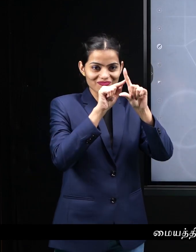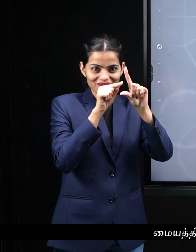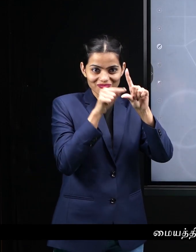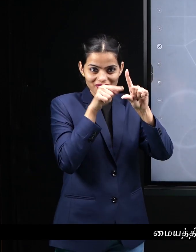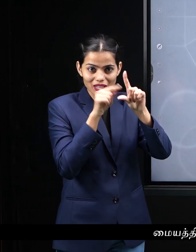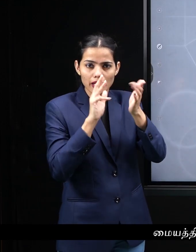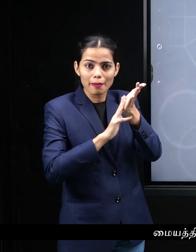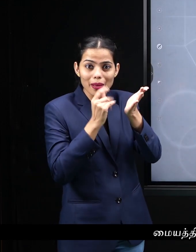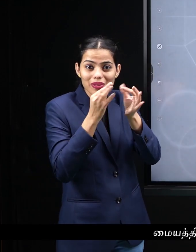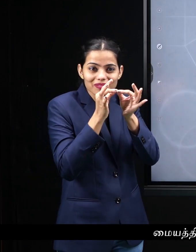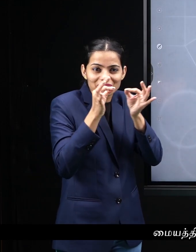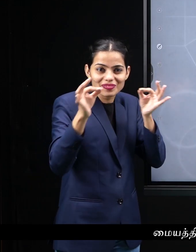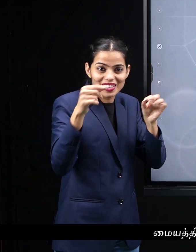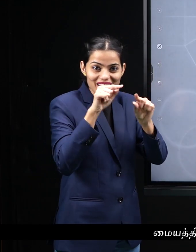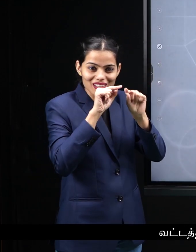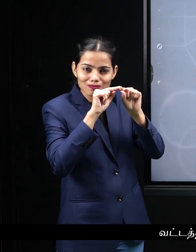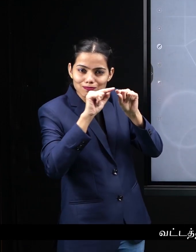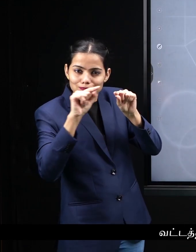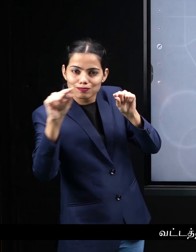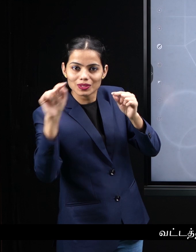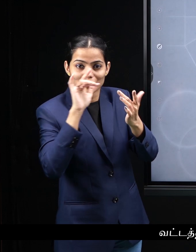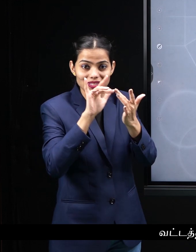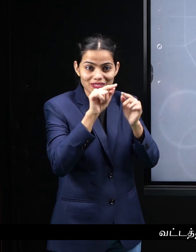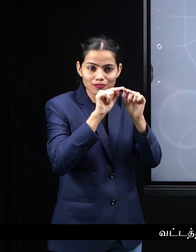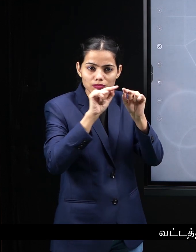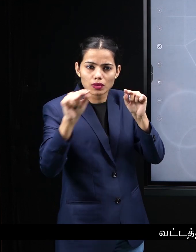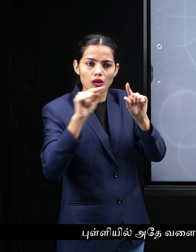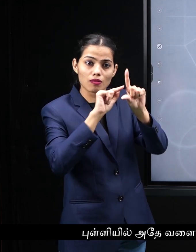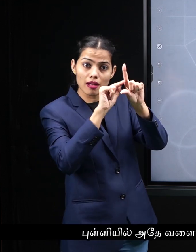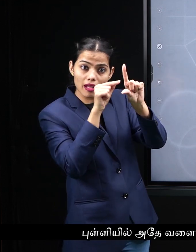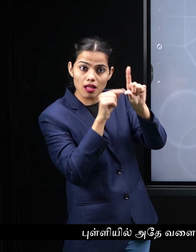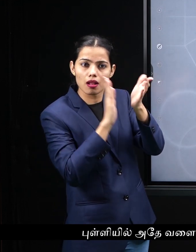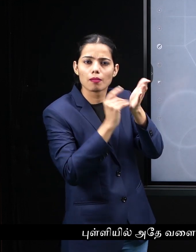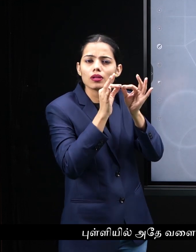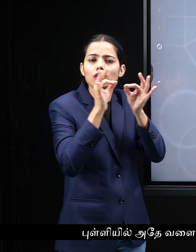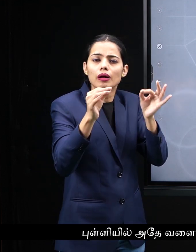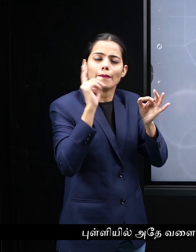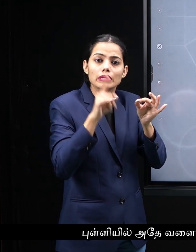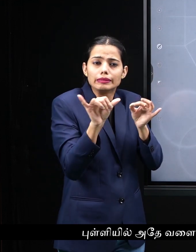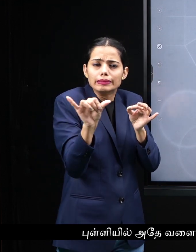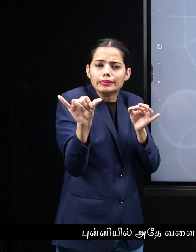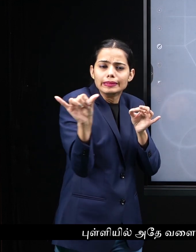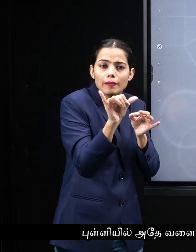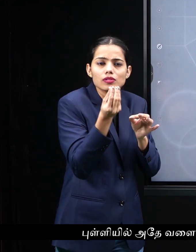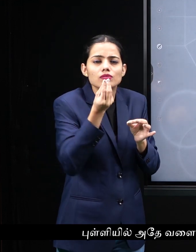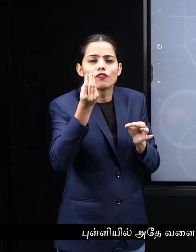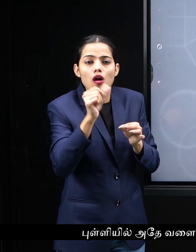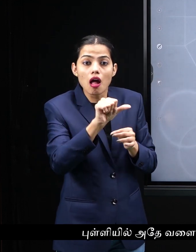மையத்தில் உள்ள ஒரு வளைவின் கோணமானது வட்டத்தின் எஞ்சிய பகுதியில் உள்ள மற்றொரு புள்ளியில் அதே வளைவால் குறைக்கப்பட்ட கோணத்தின்